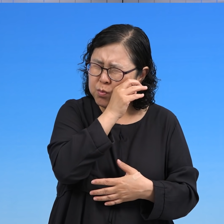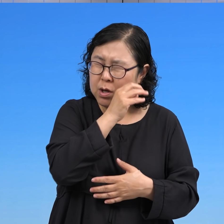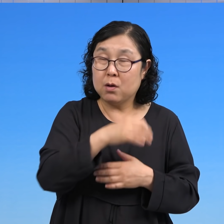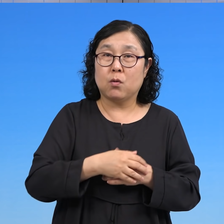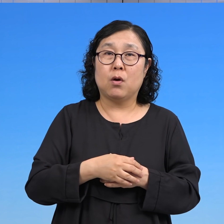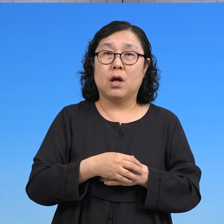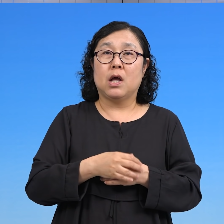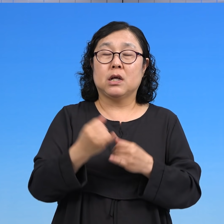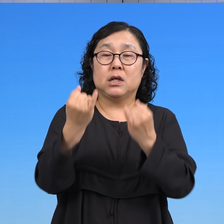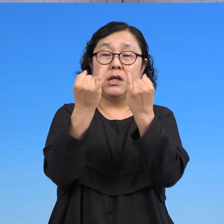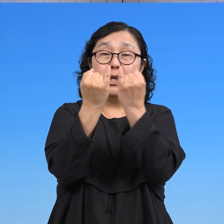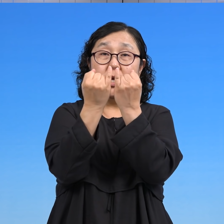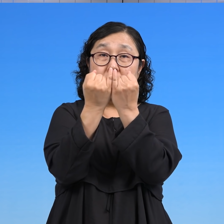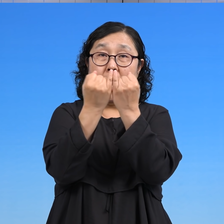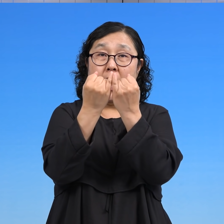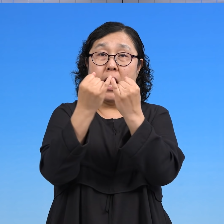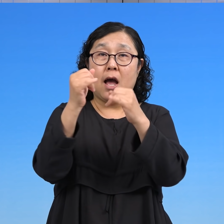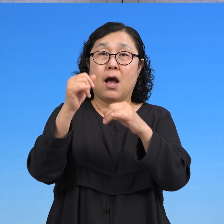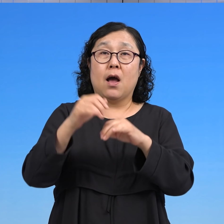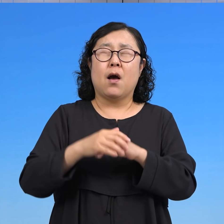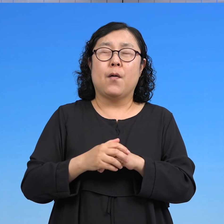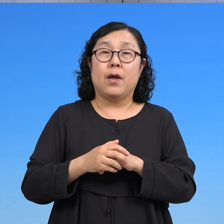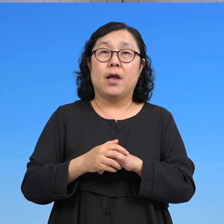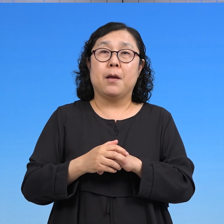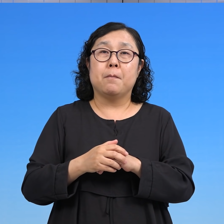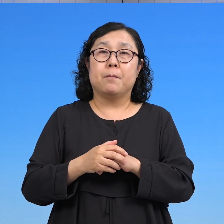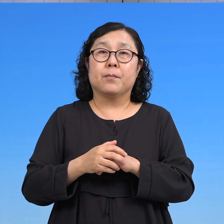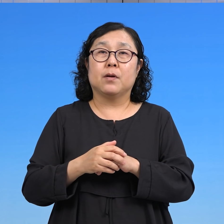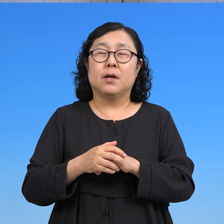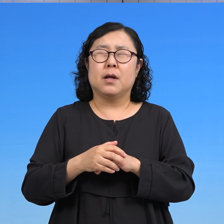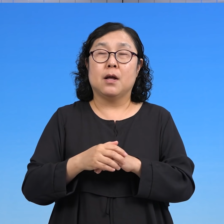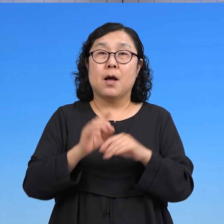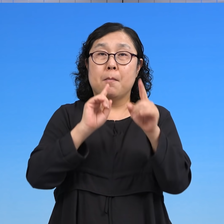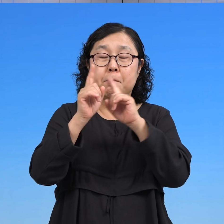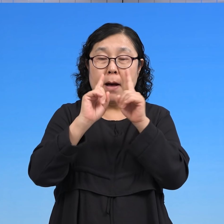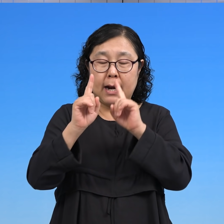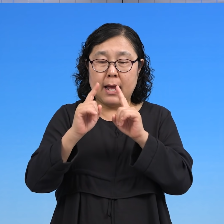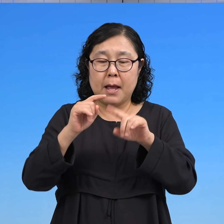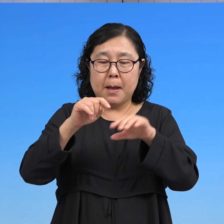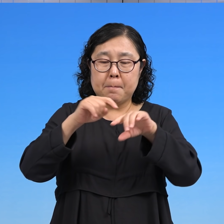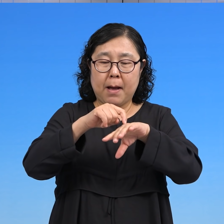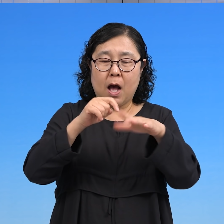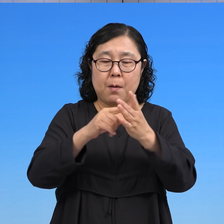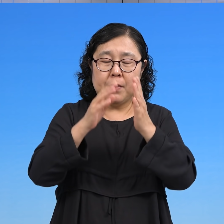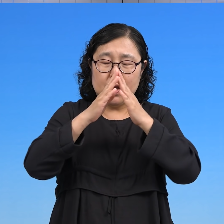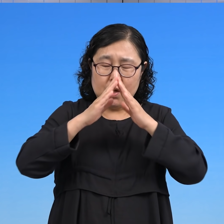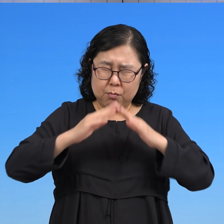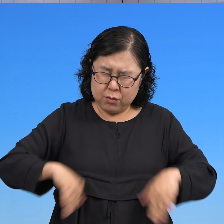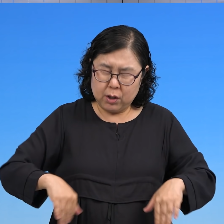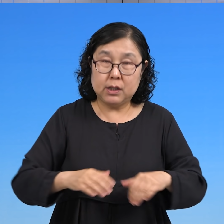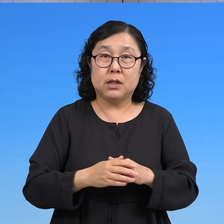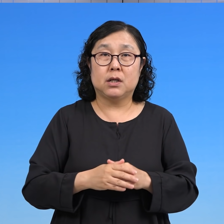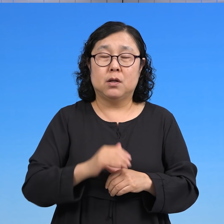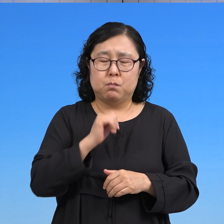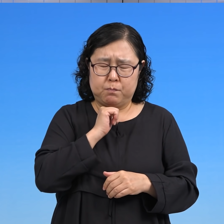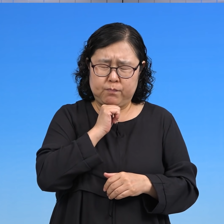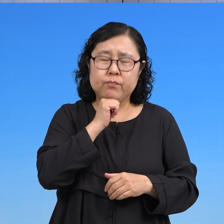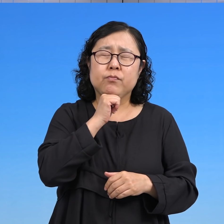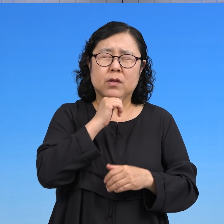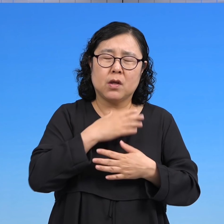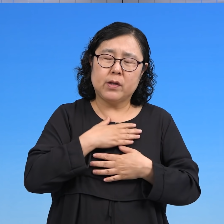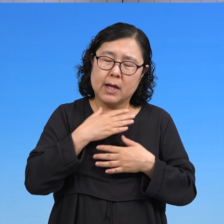패배하고 그 여자의 그 한마디에 그냥 마음이 무너져 버리는 초라한 자기가 드러난 부각이